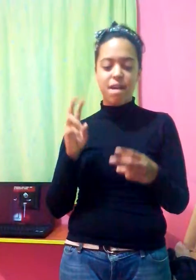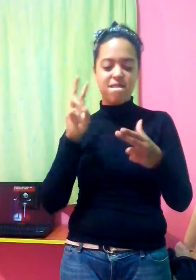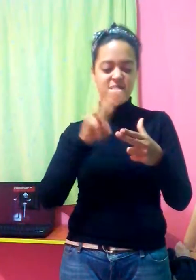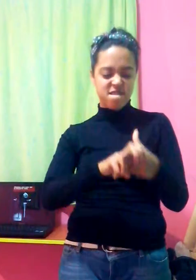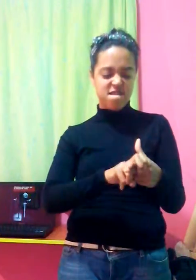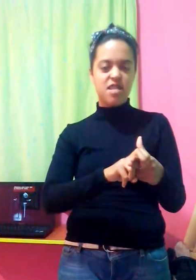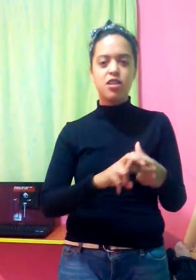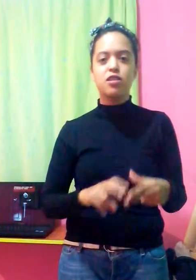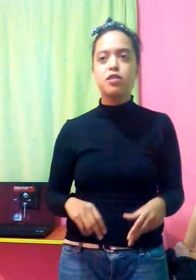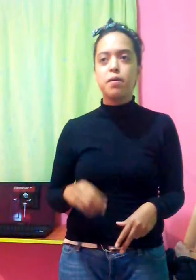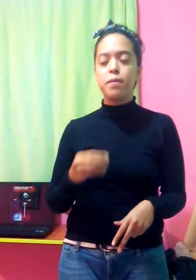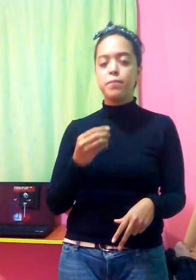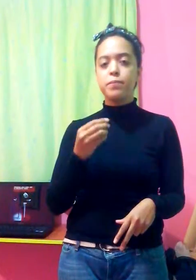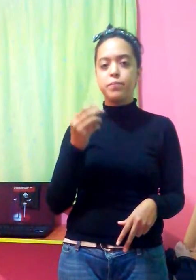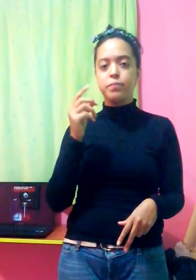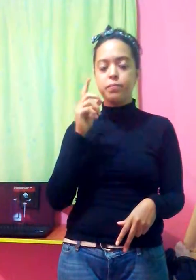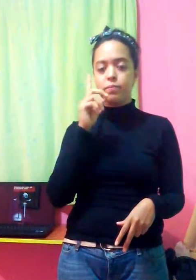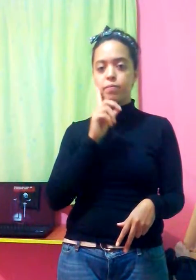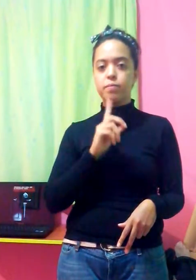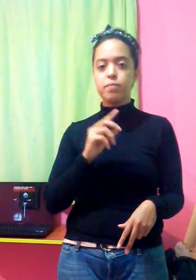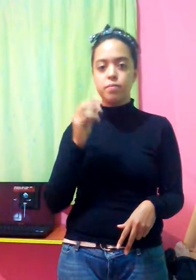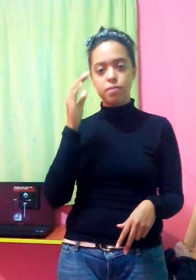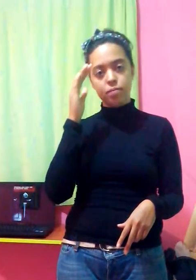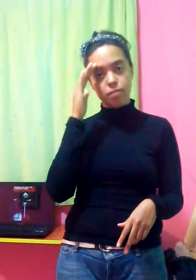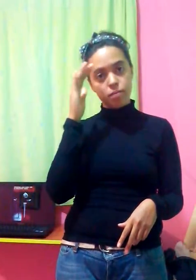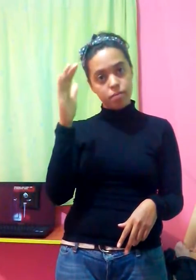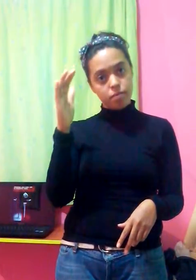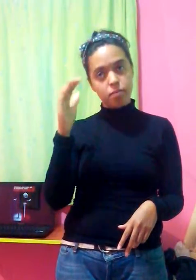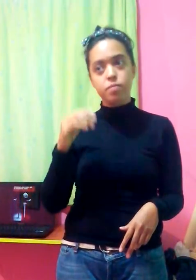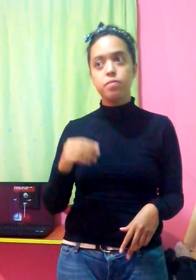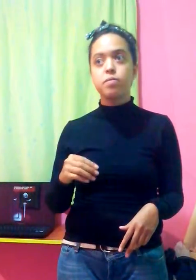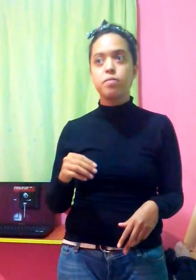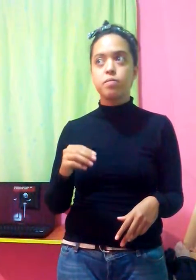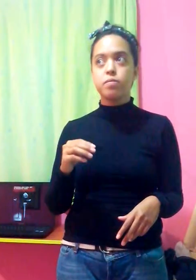La mujer inteligente es la que hace creer que el que manda es él.